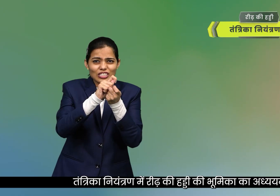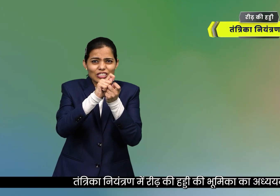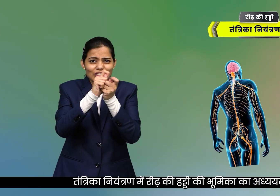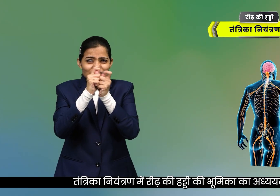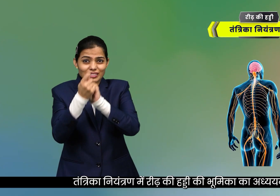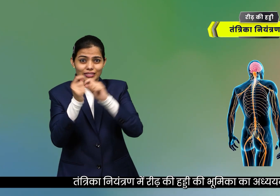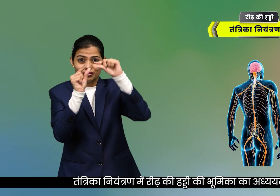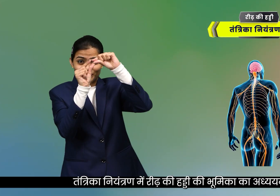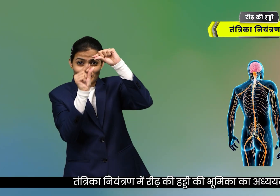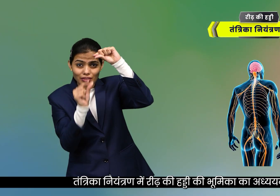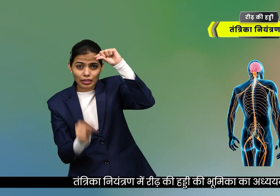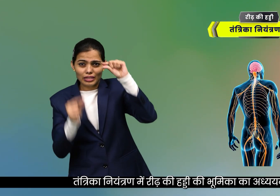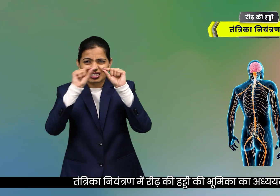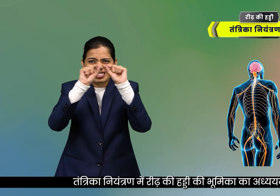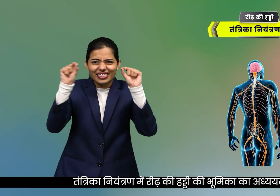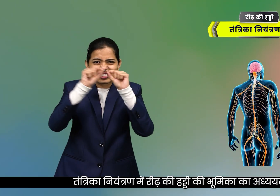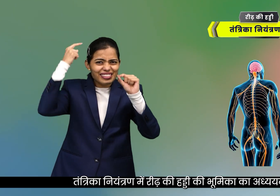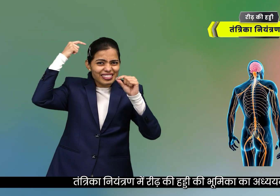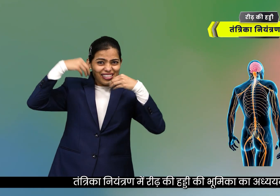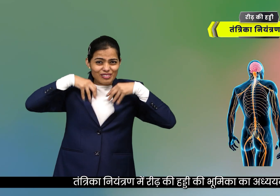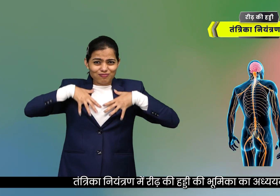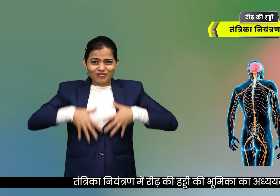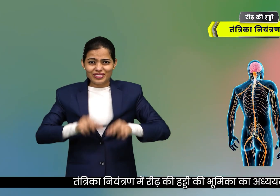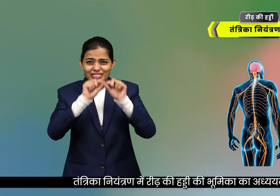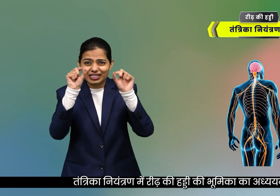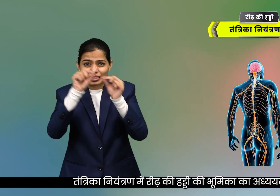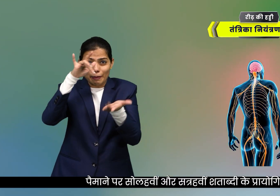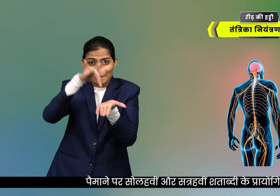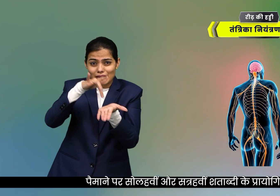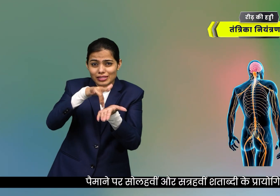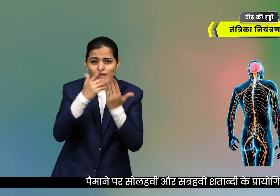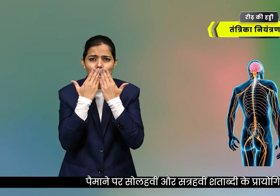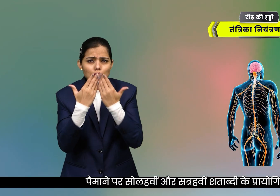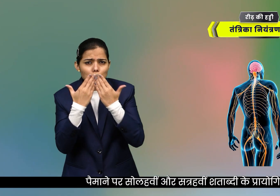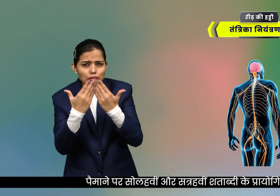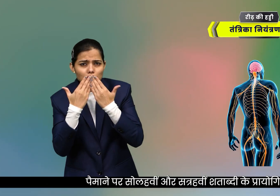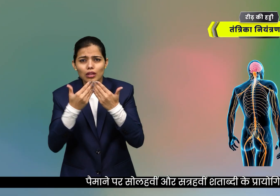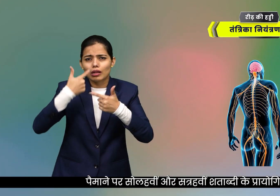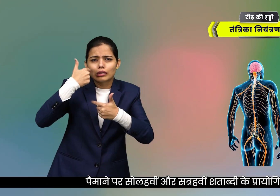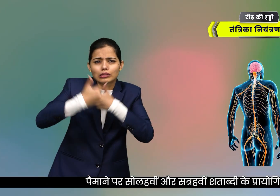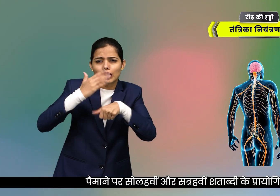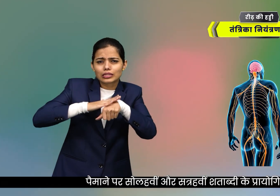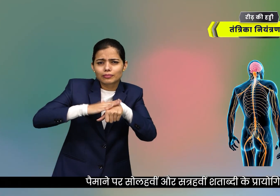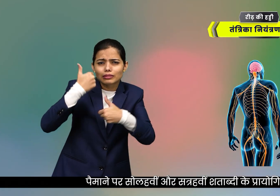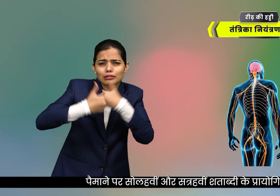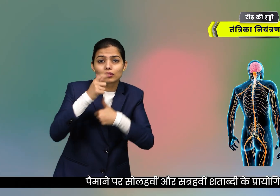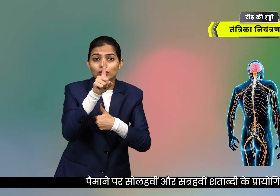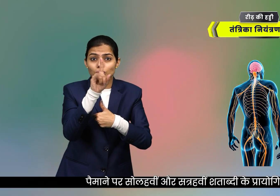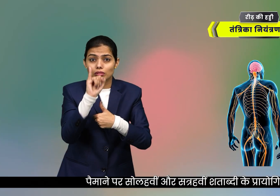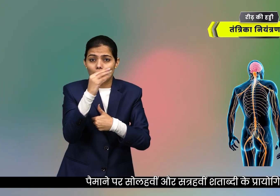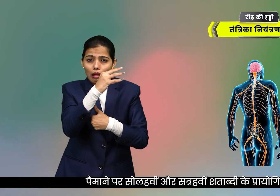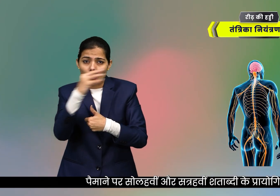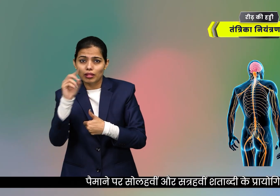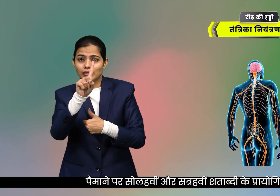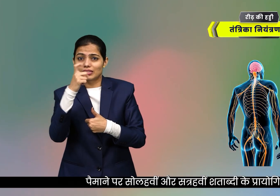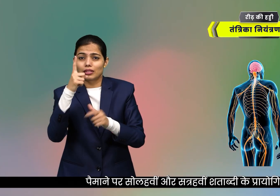तंत्रिका नियंत्रण में रीढ़ की हड्डी की भूमिका का अध्ययन बड़े पैमाने पर 16वीं और 17वीं